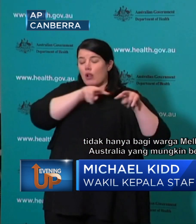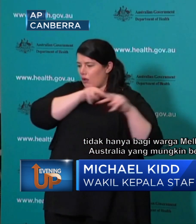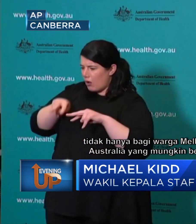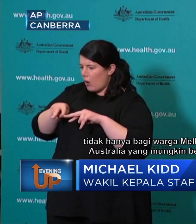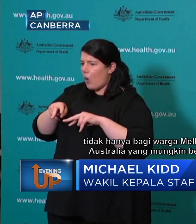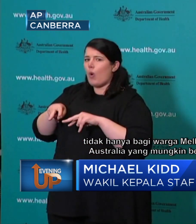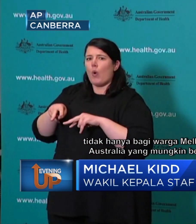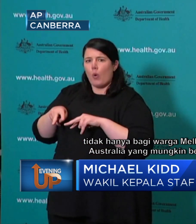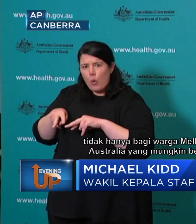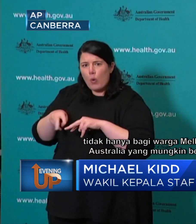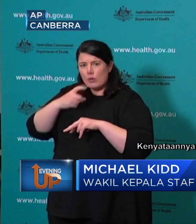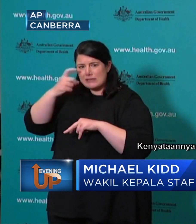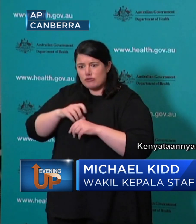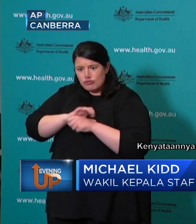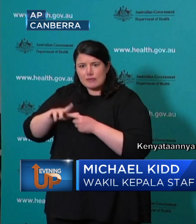susu